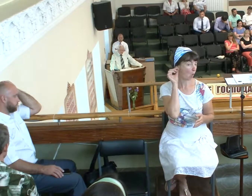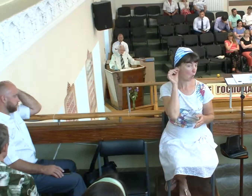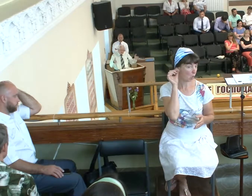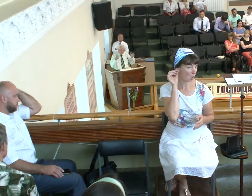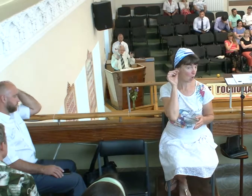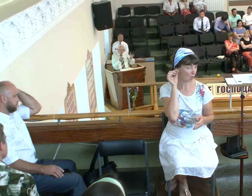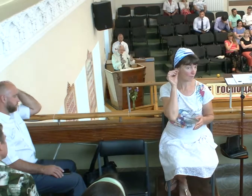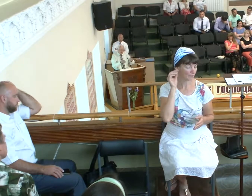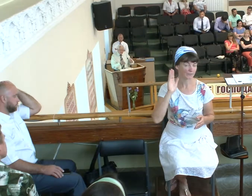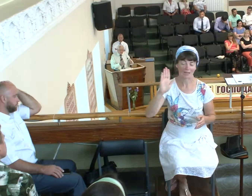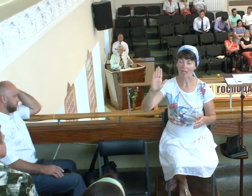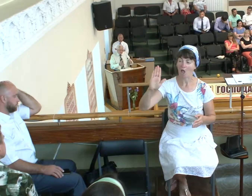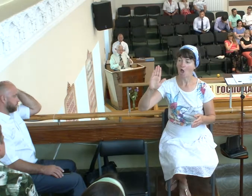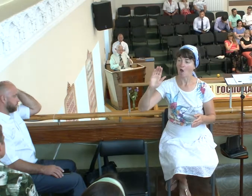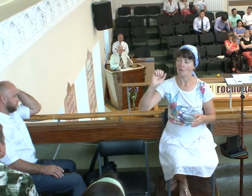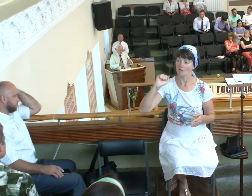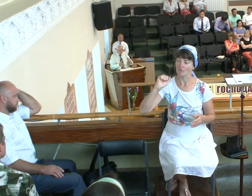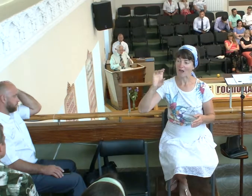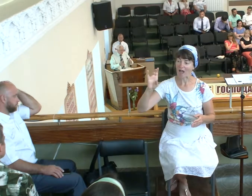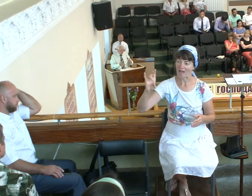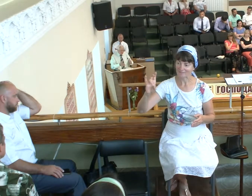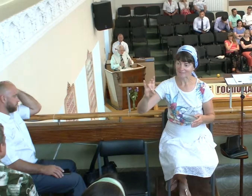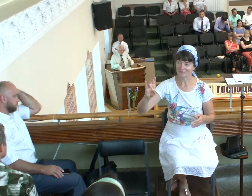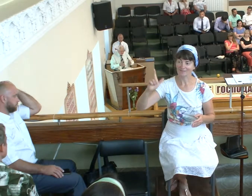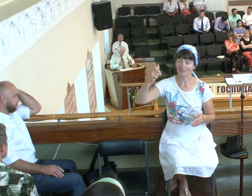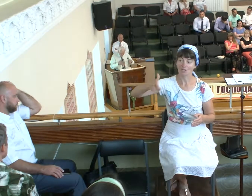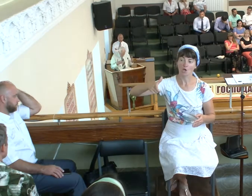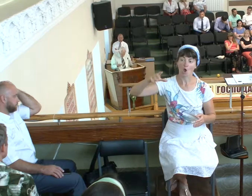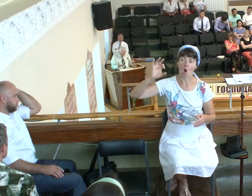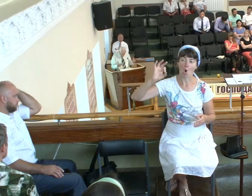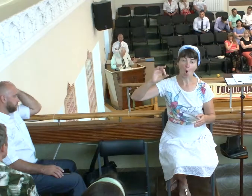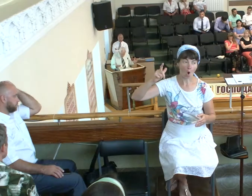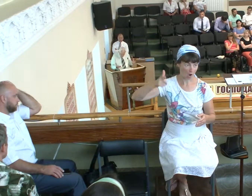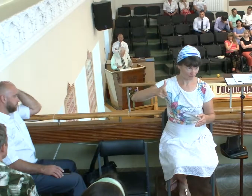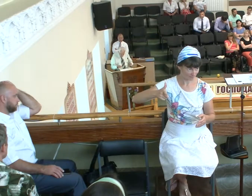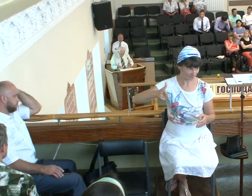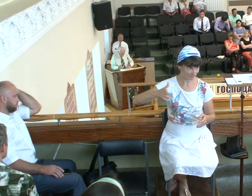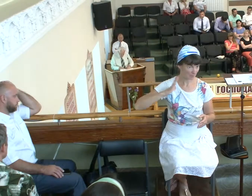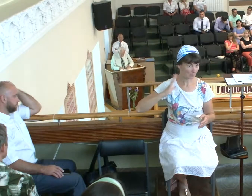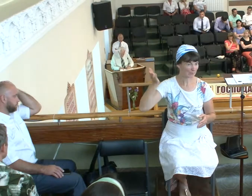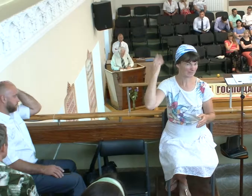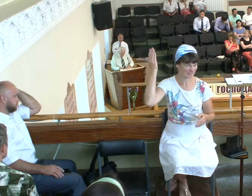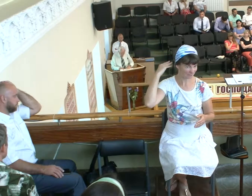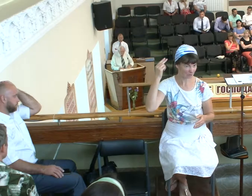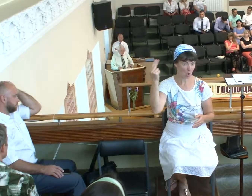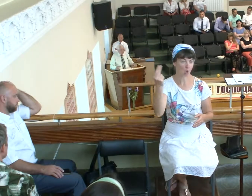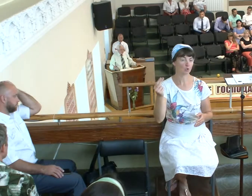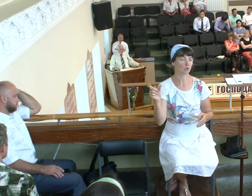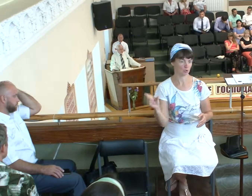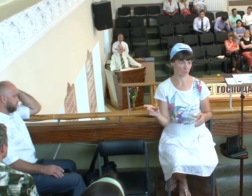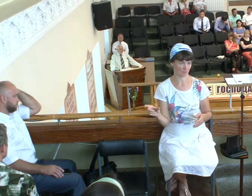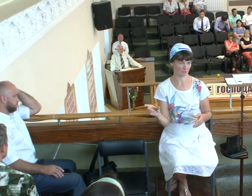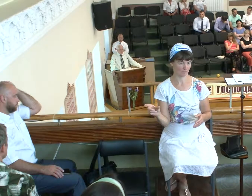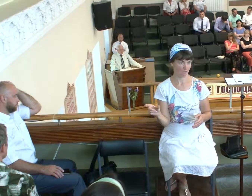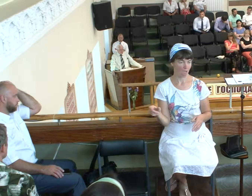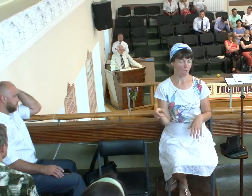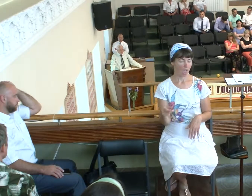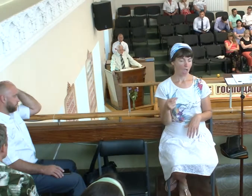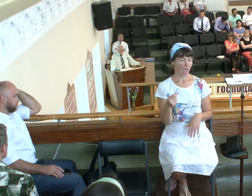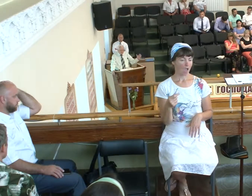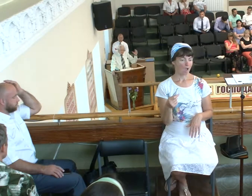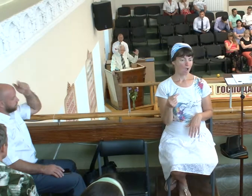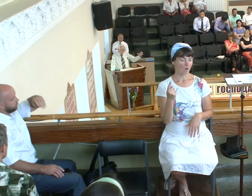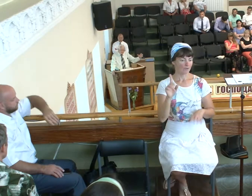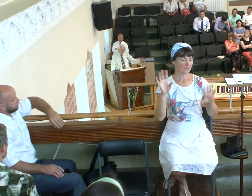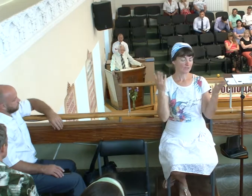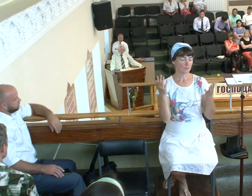1 300 000 долларов. И он вложил туда деньги. Ван Гог когда-то в приступе гнева или чего, раздражения, отрезал себе ухо. И